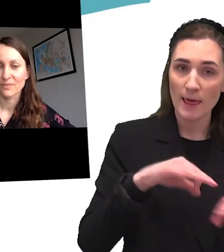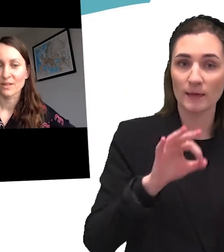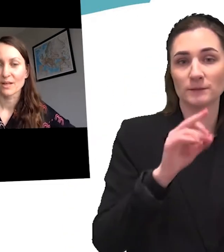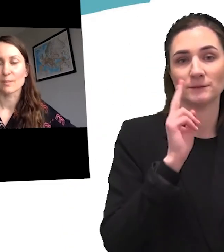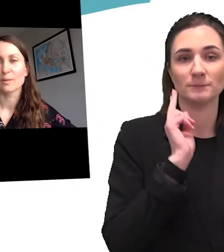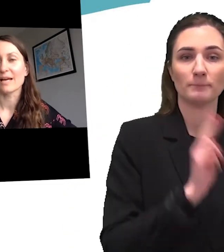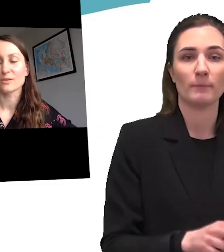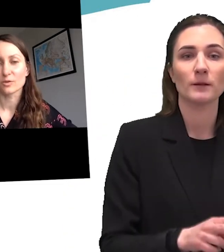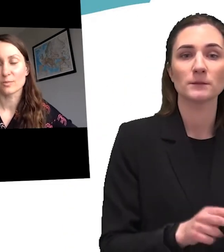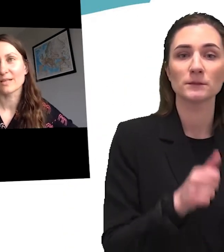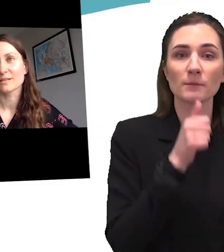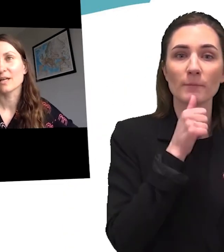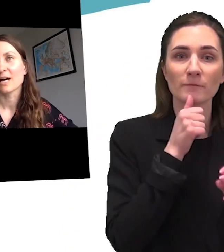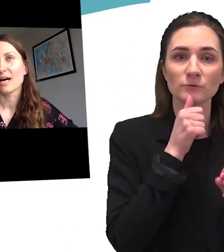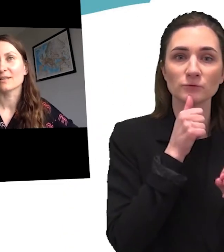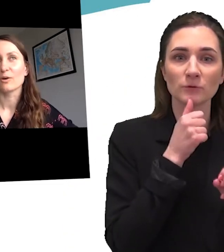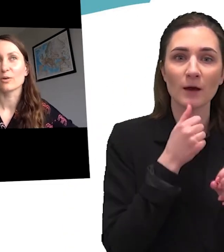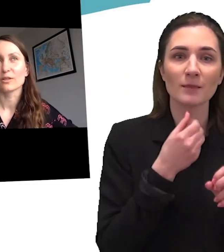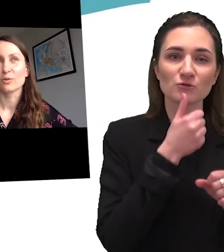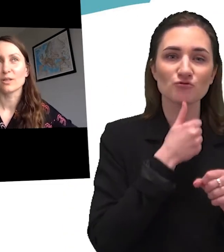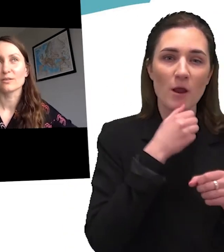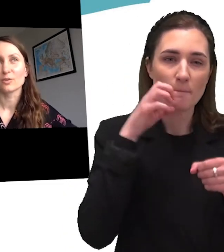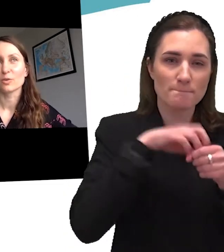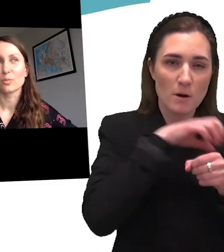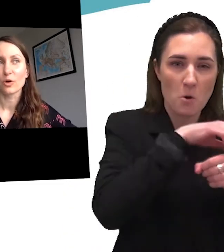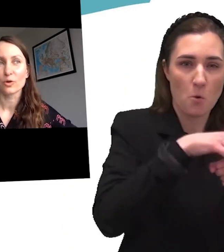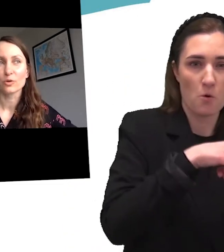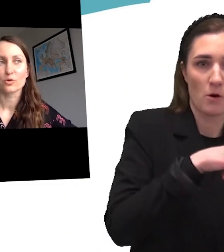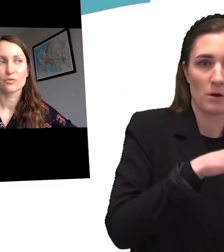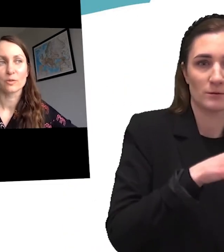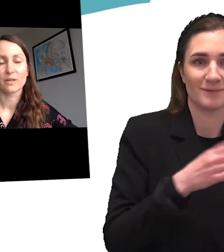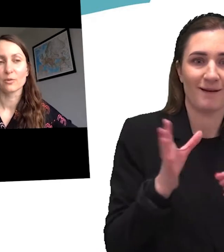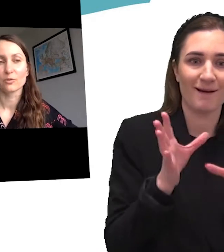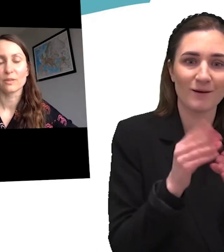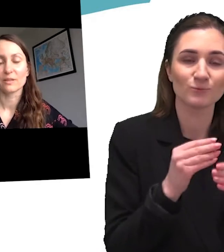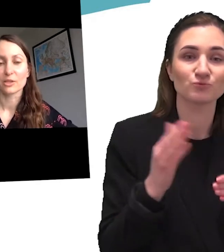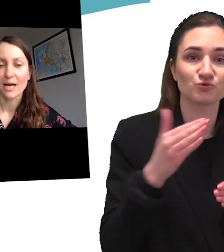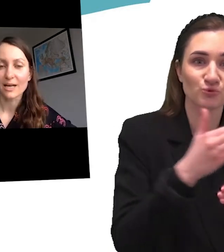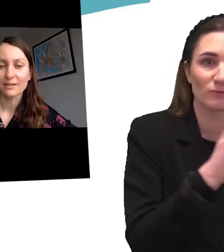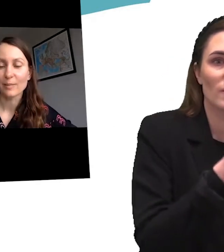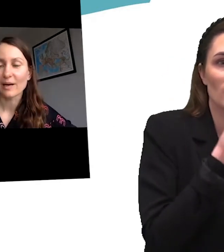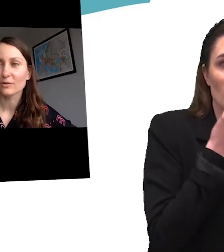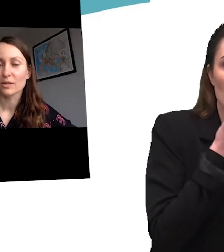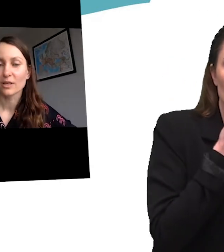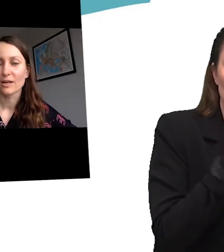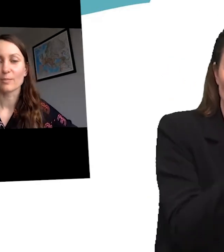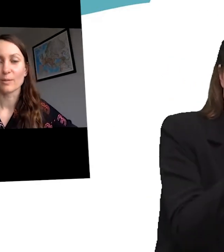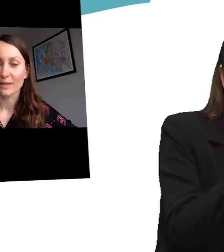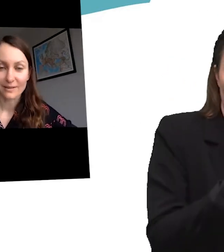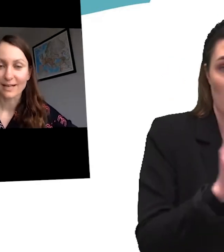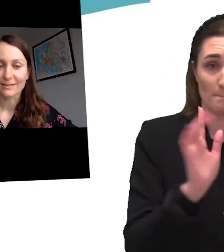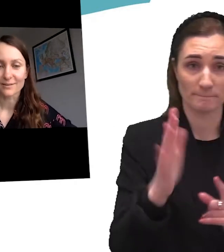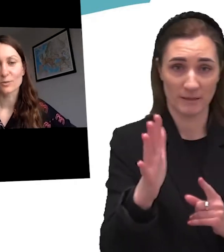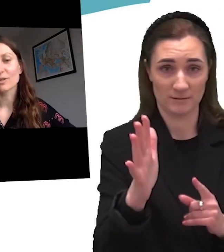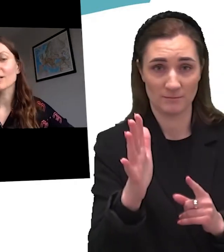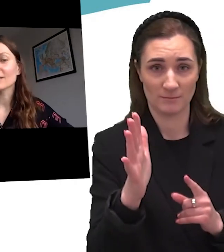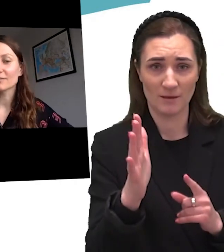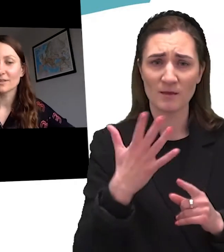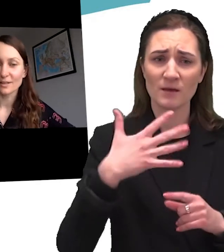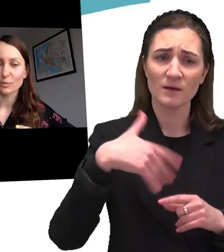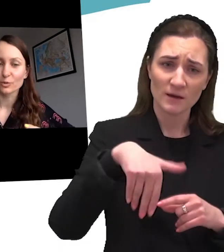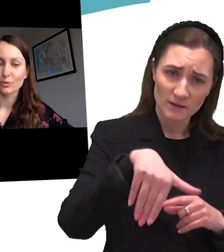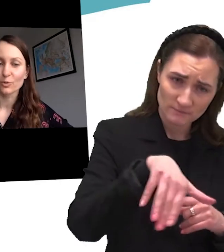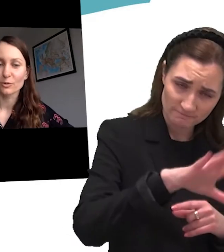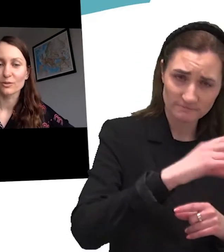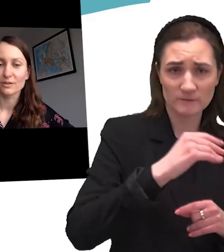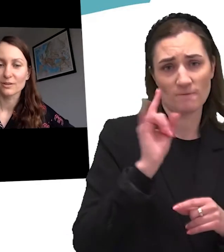procesą. Arba leisti nuspręsti, ar tau geriau, kad brokolius su žuvim ragautume trečiadienį, pavyzdžiui, arba penktadienį. Nu, kad